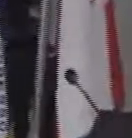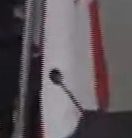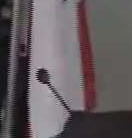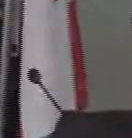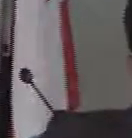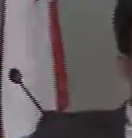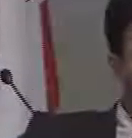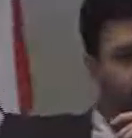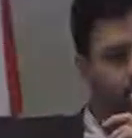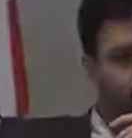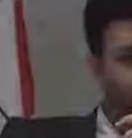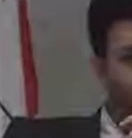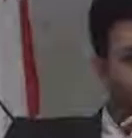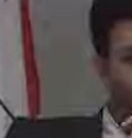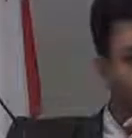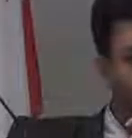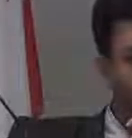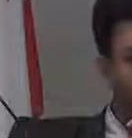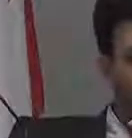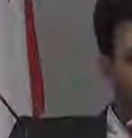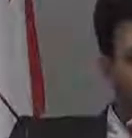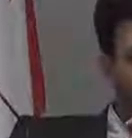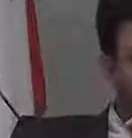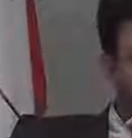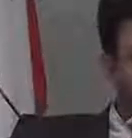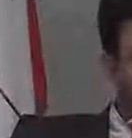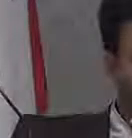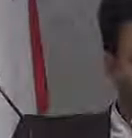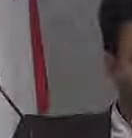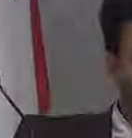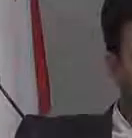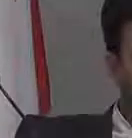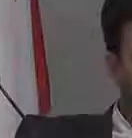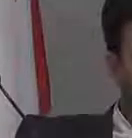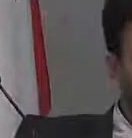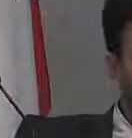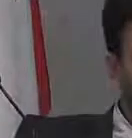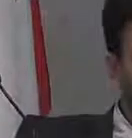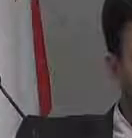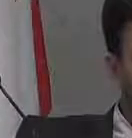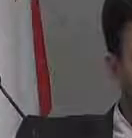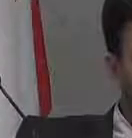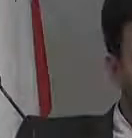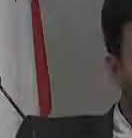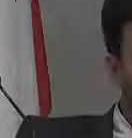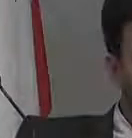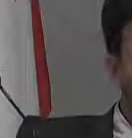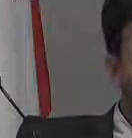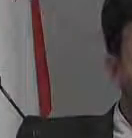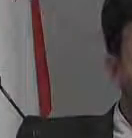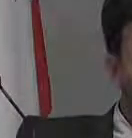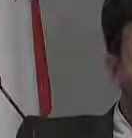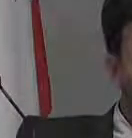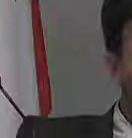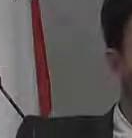pelo prestador intermediário ou tomador do serviço, multa de R$ 2.500.